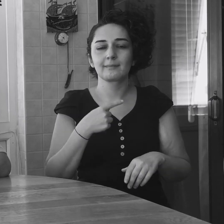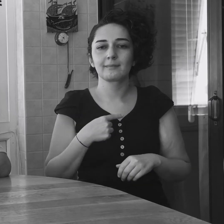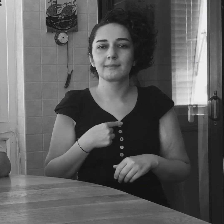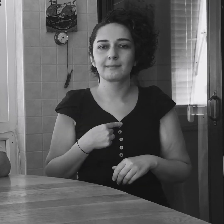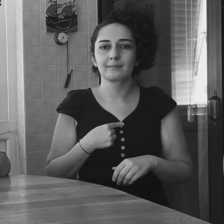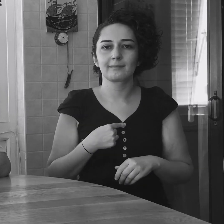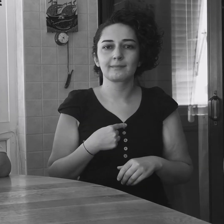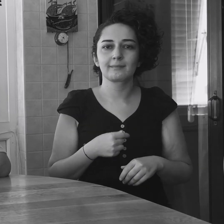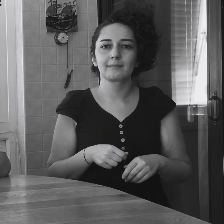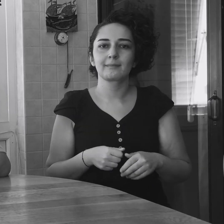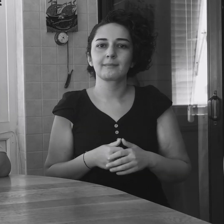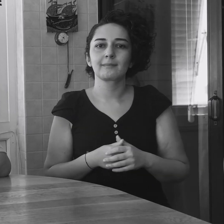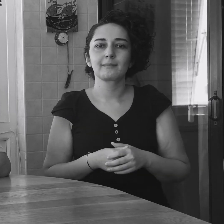beni.